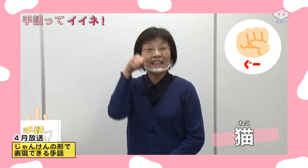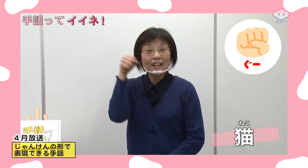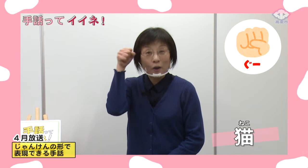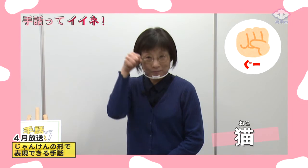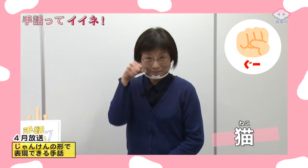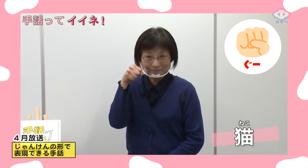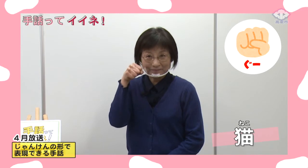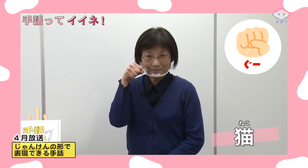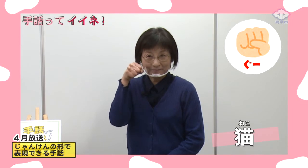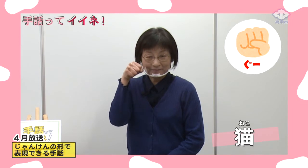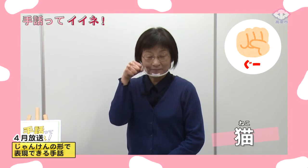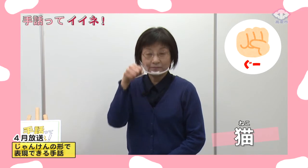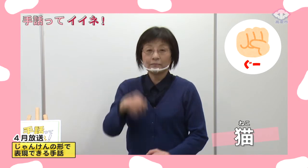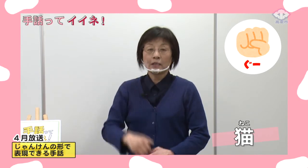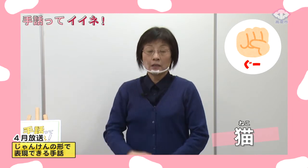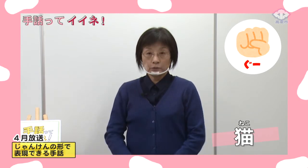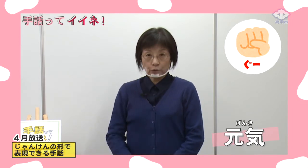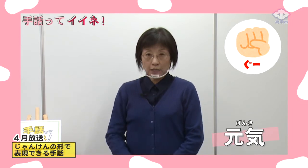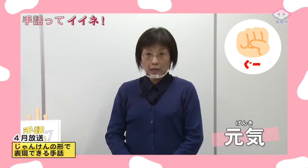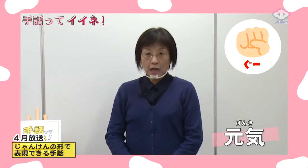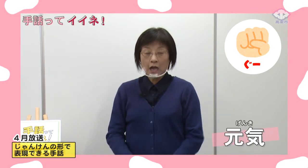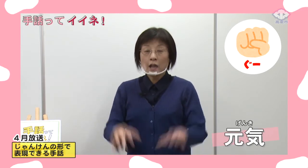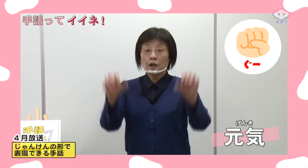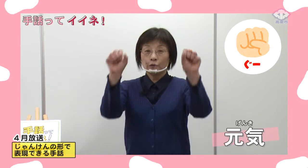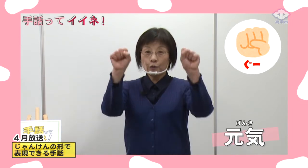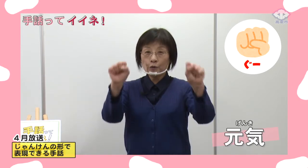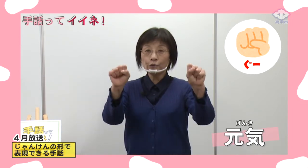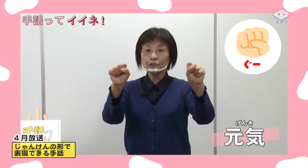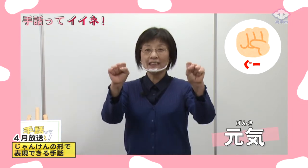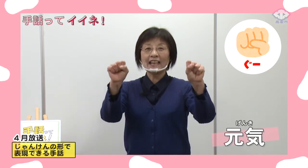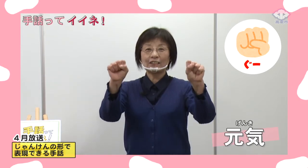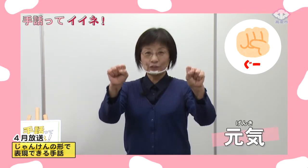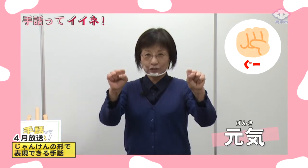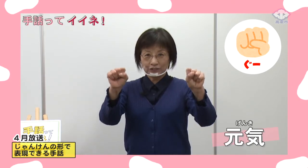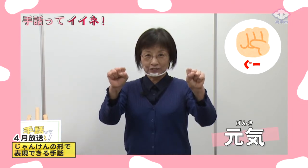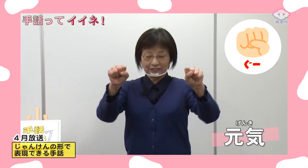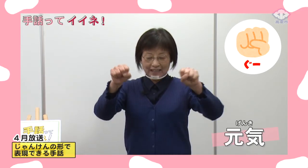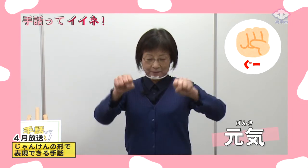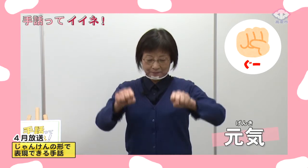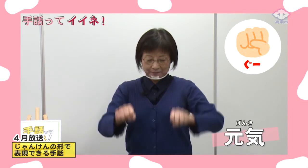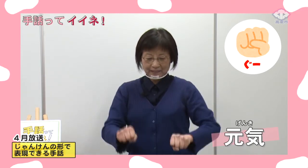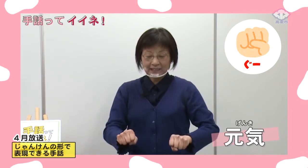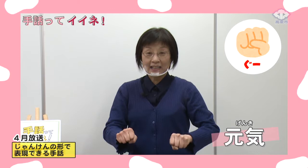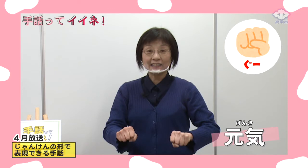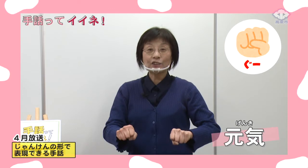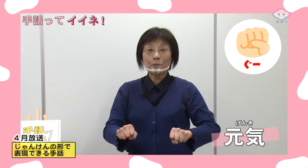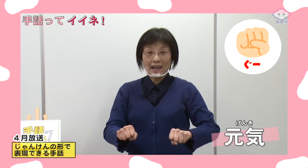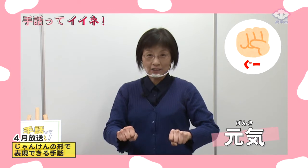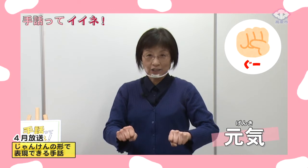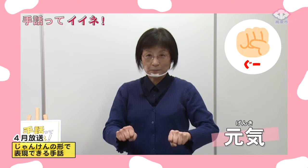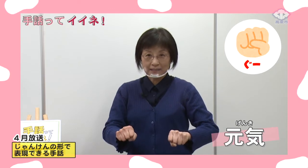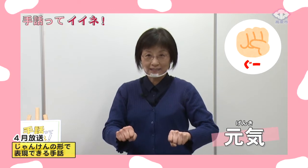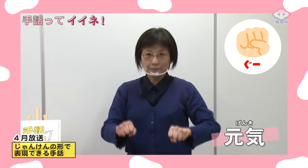猫。それから両方の手でグーを作って体の前に置きます。